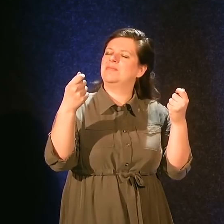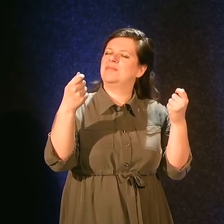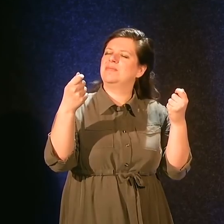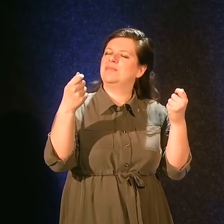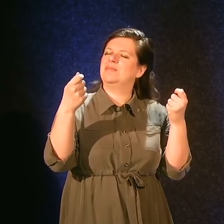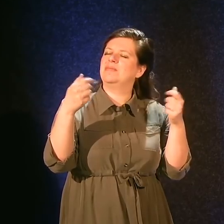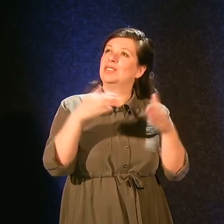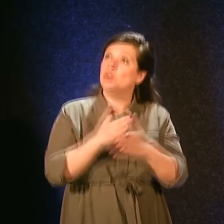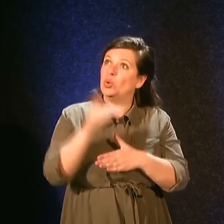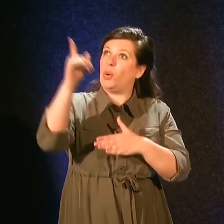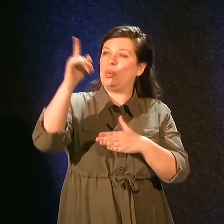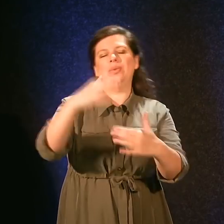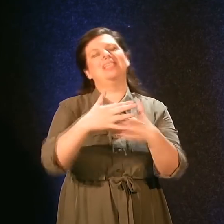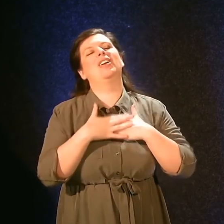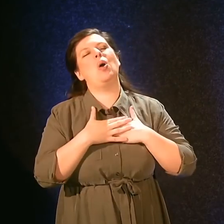Door u is er hoop.